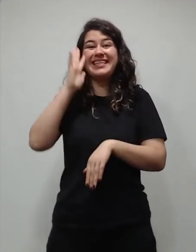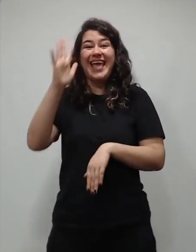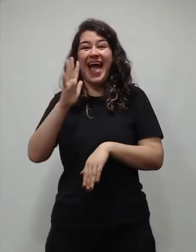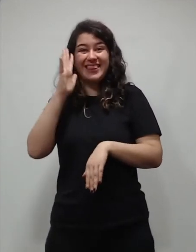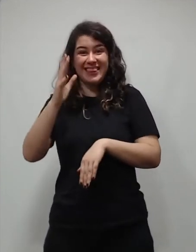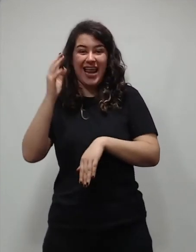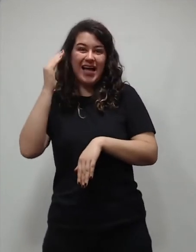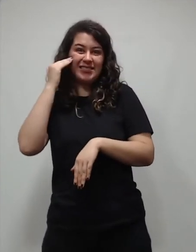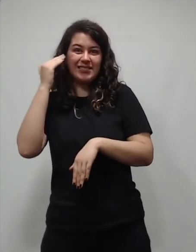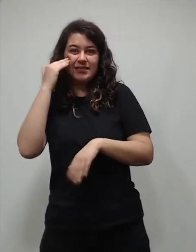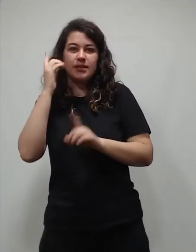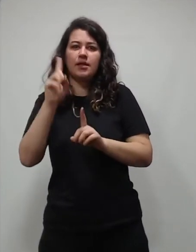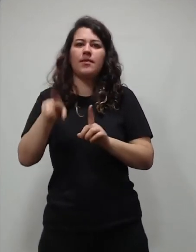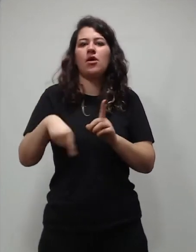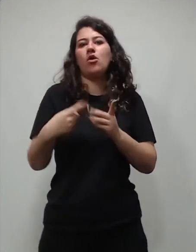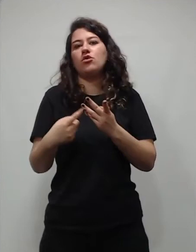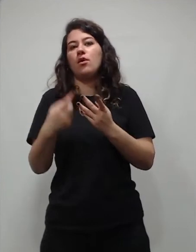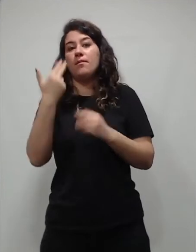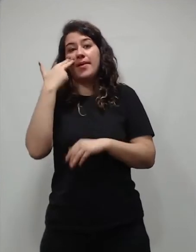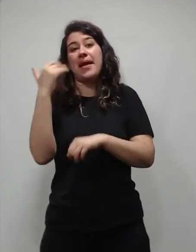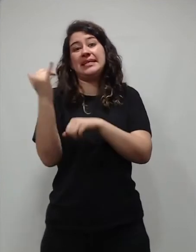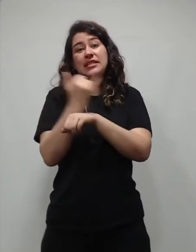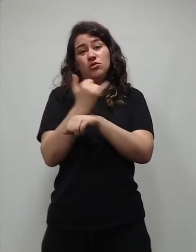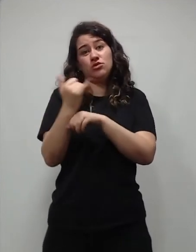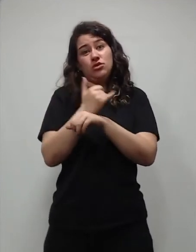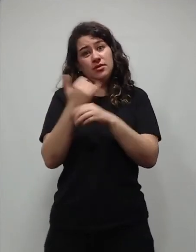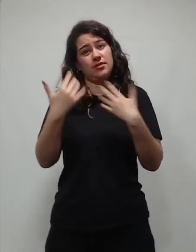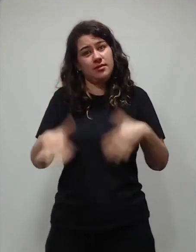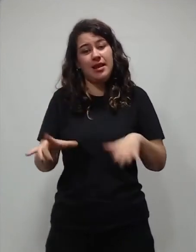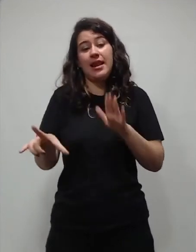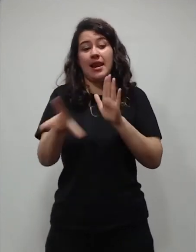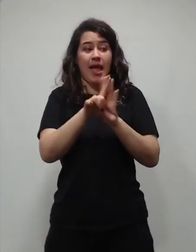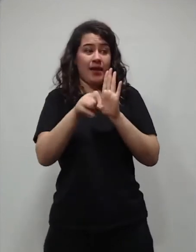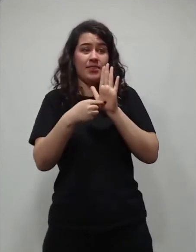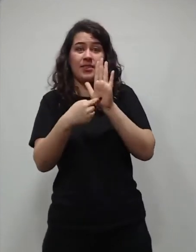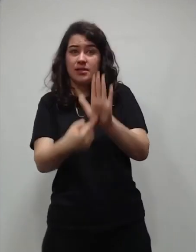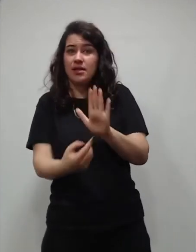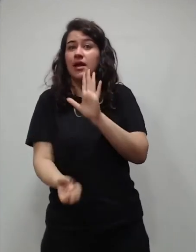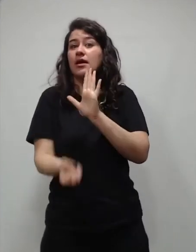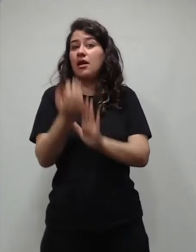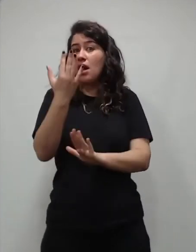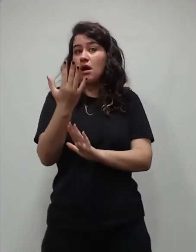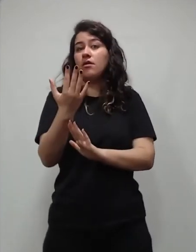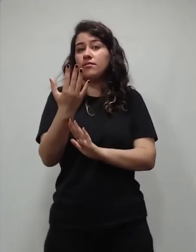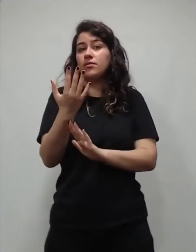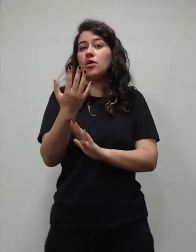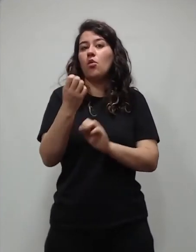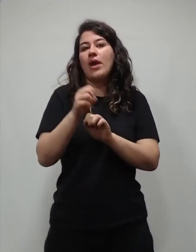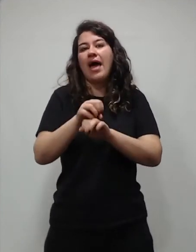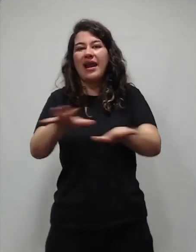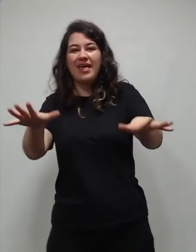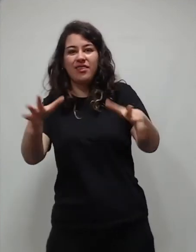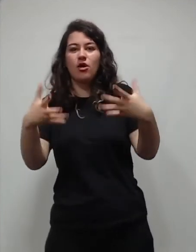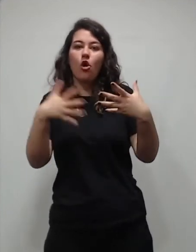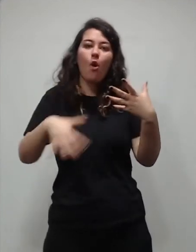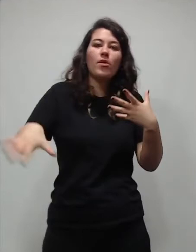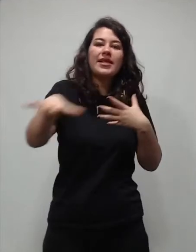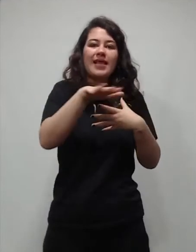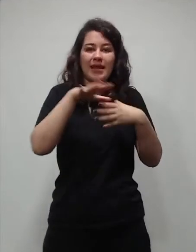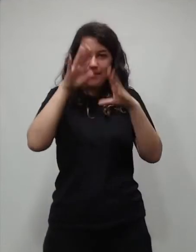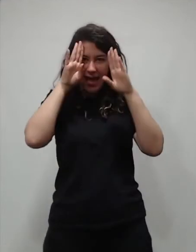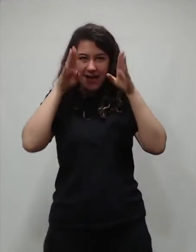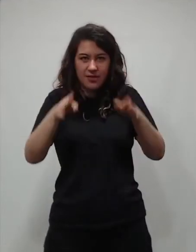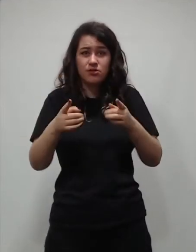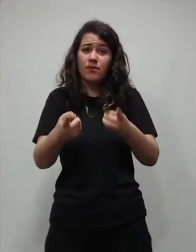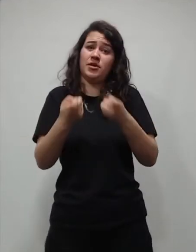el primer. Tensiones de las instituciones. La ley establece la creación de una red comunitaria de atención. Esto